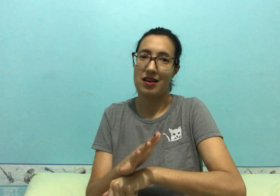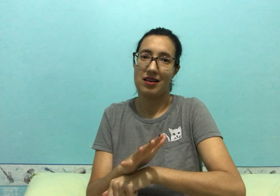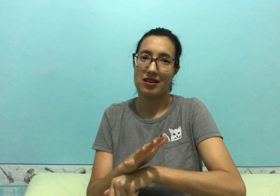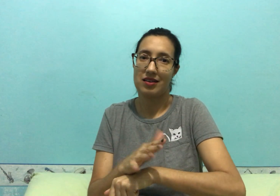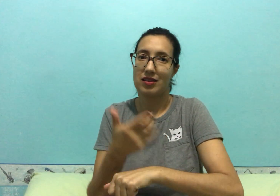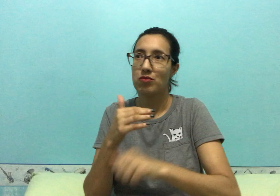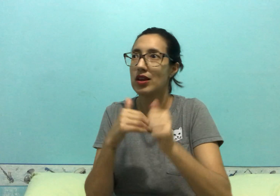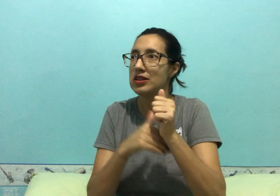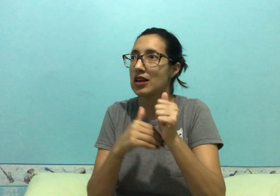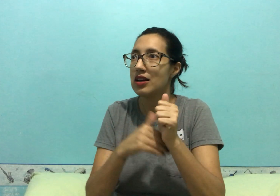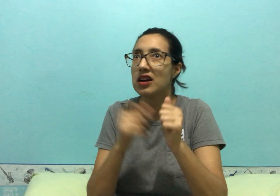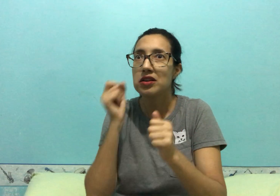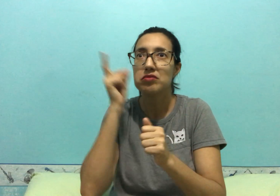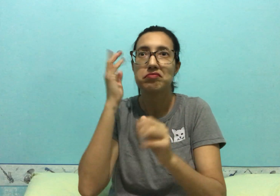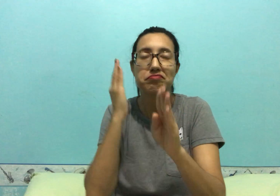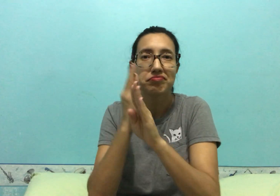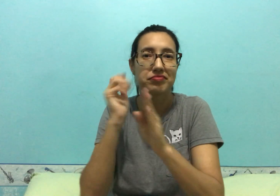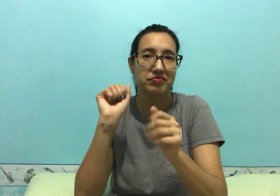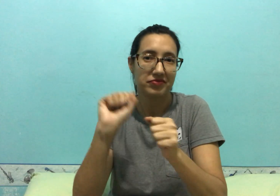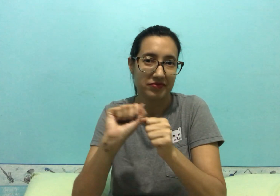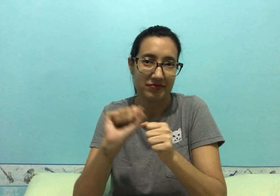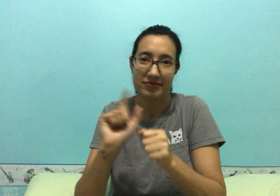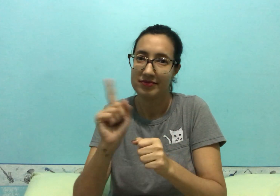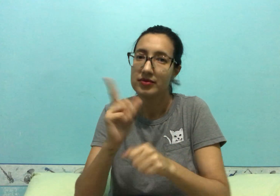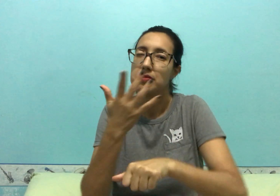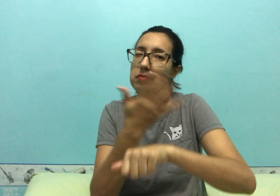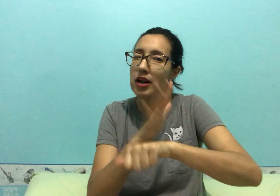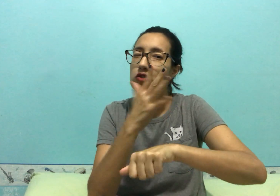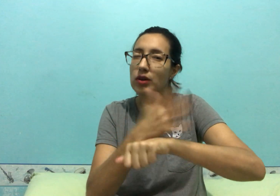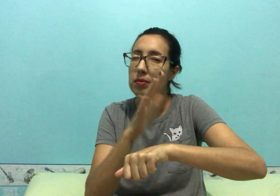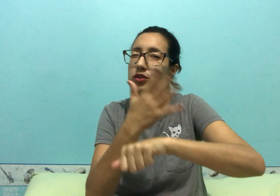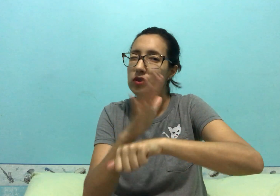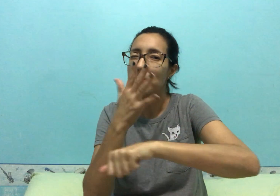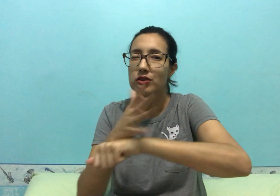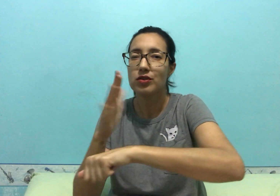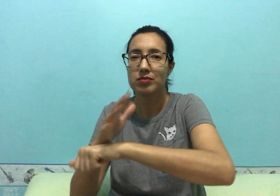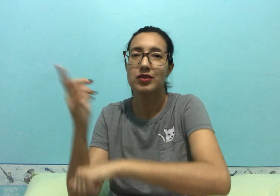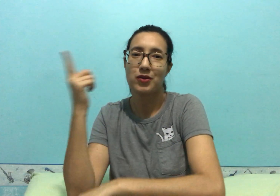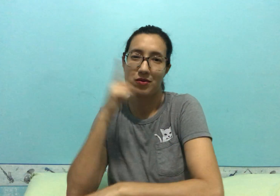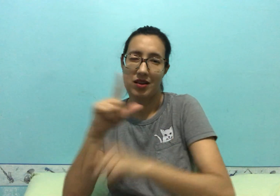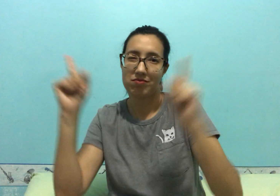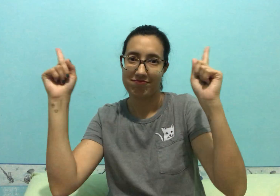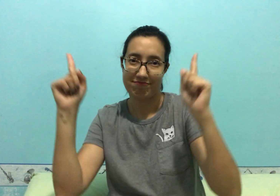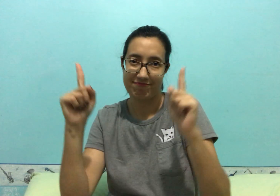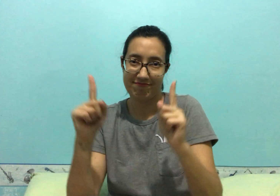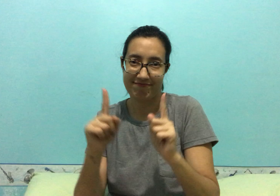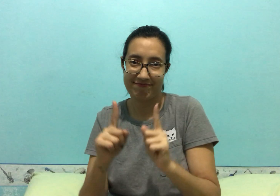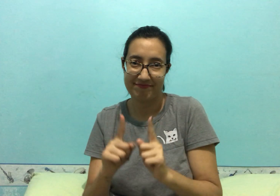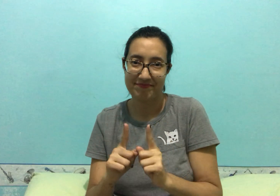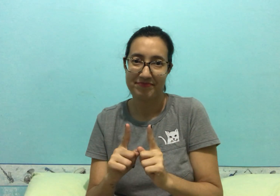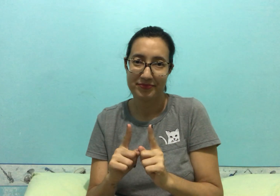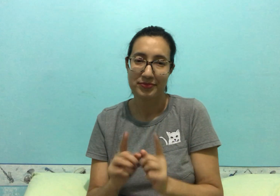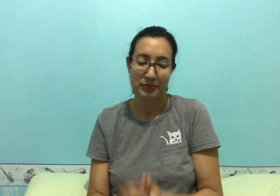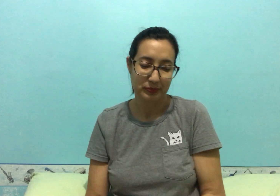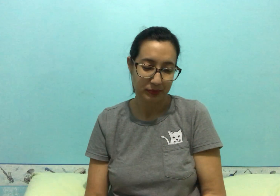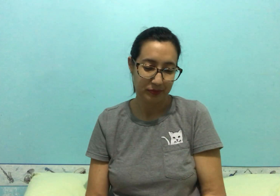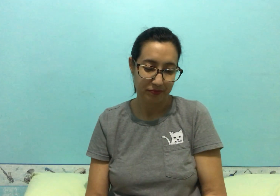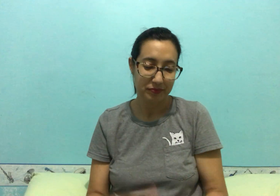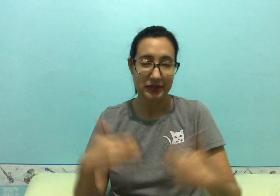trás. Começar por onde e para onde não tem um segredo, você tem realmente que praticar. Então, em resumo, o que é que nós vimos na aula de hoje?